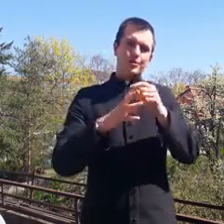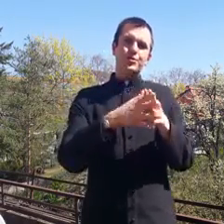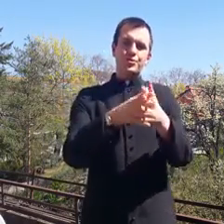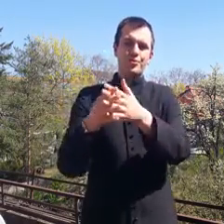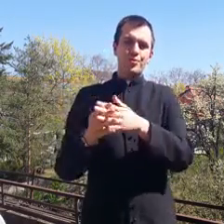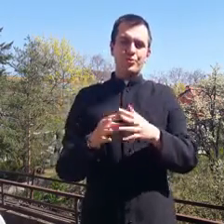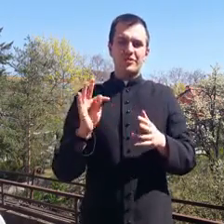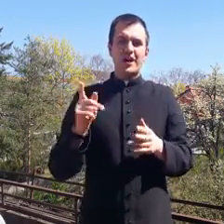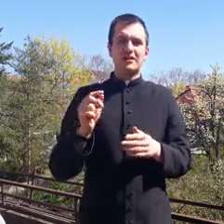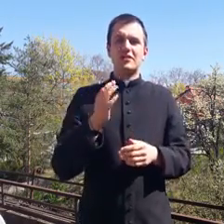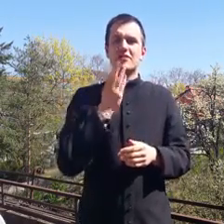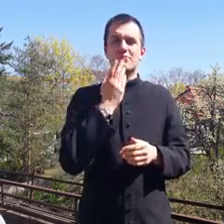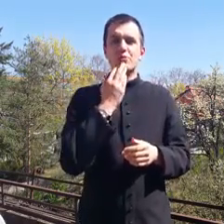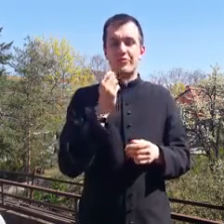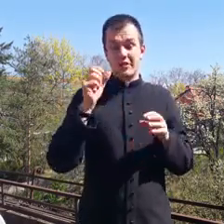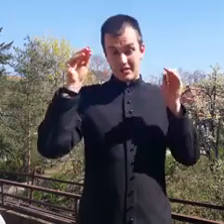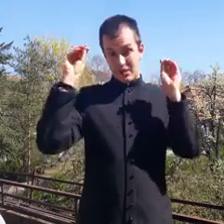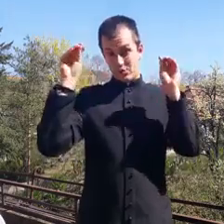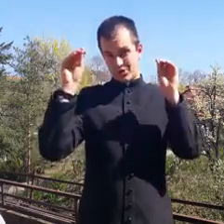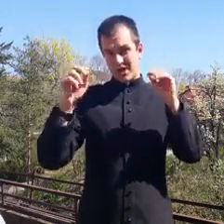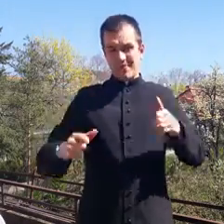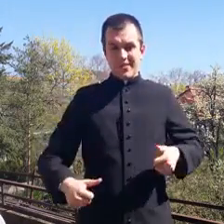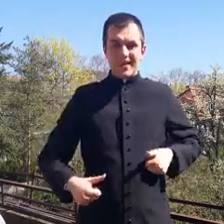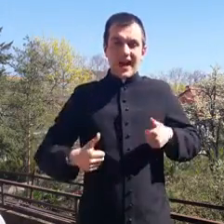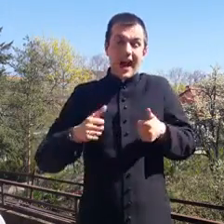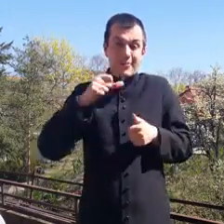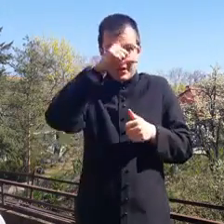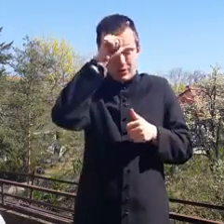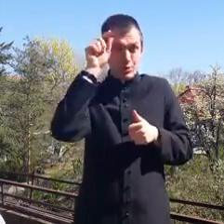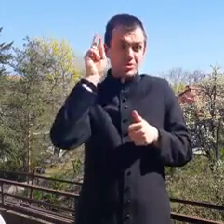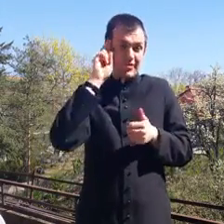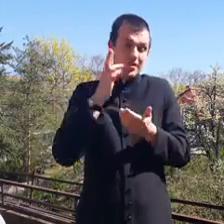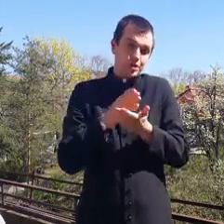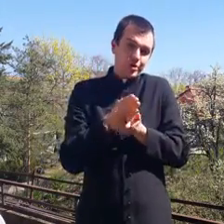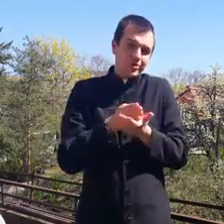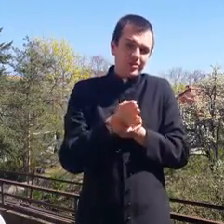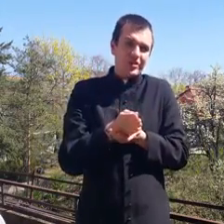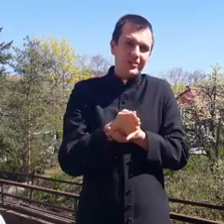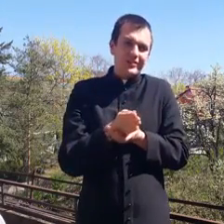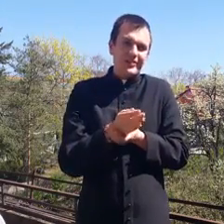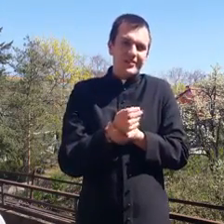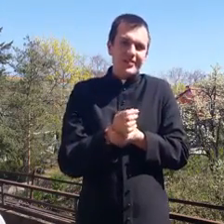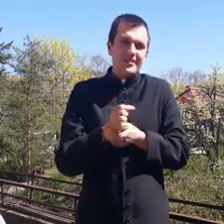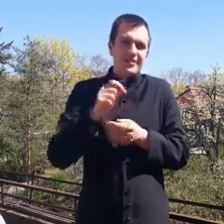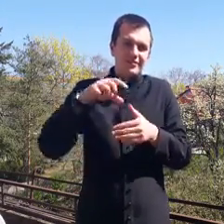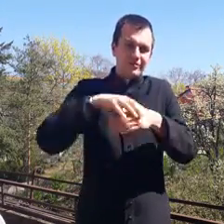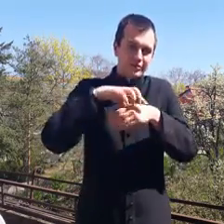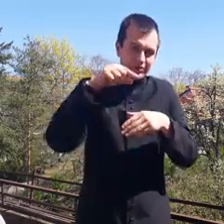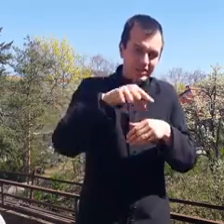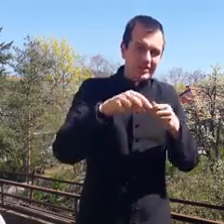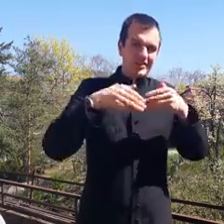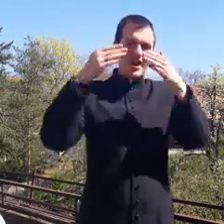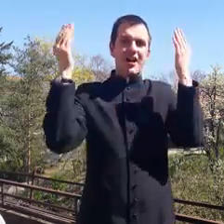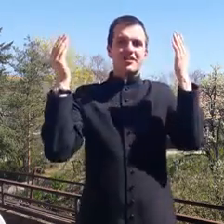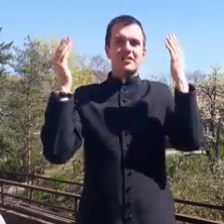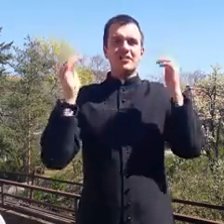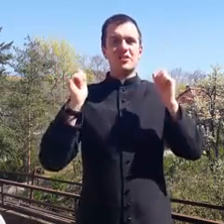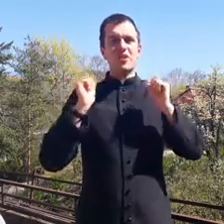kościół tak mówi naucza aby ludzie wierzący w tych dniach